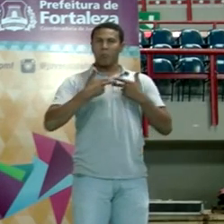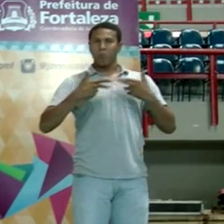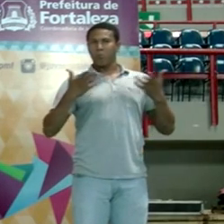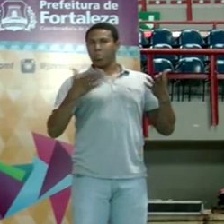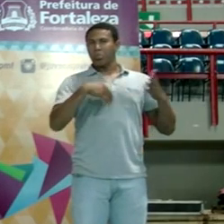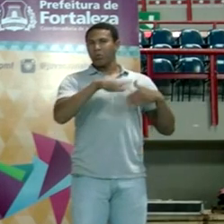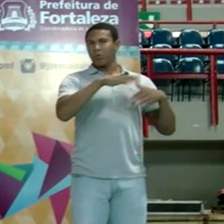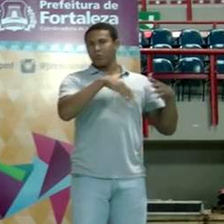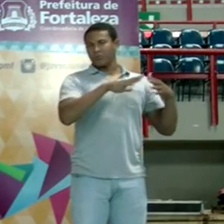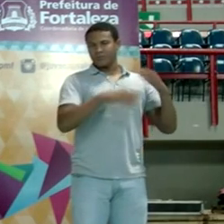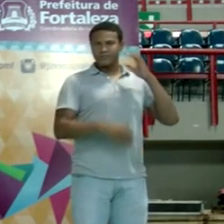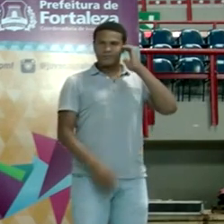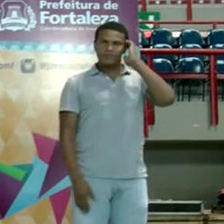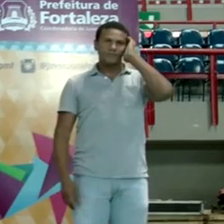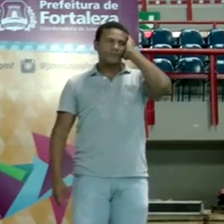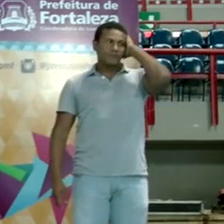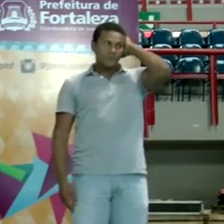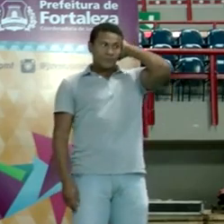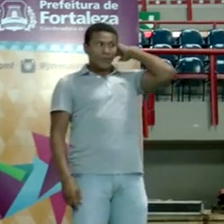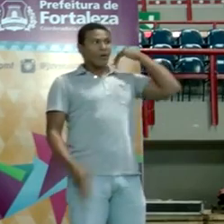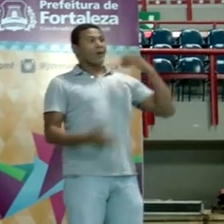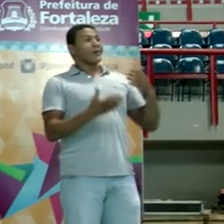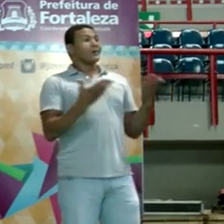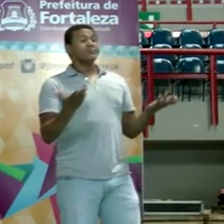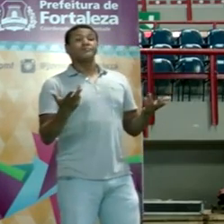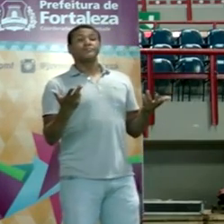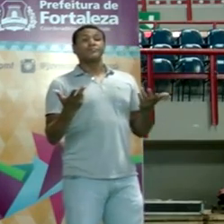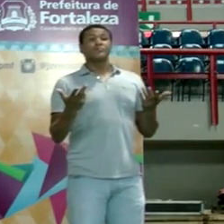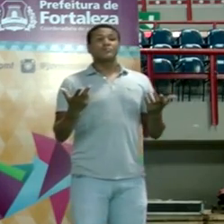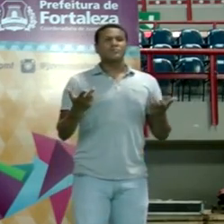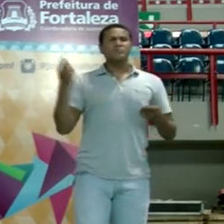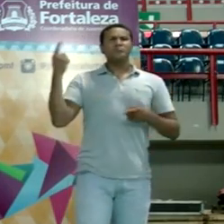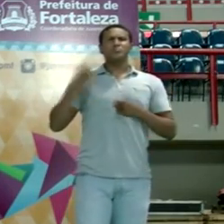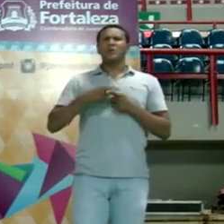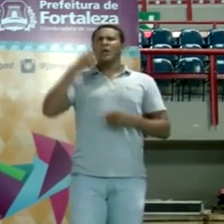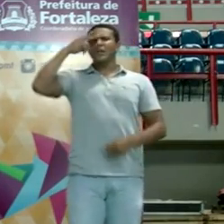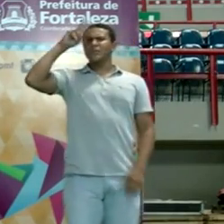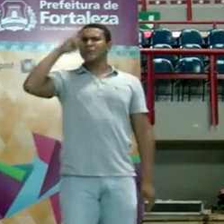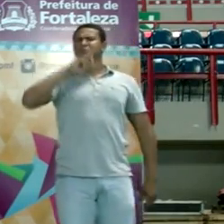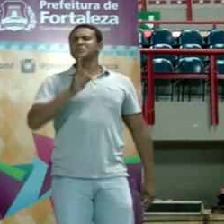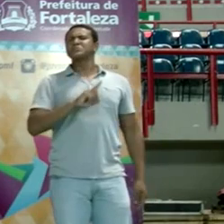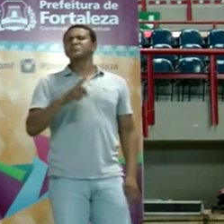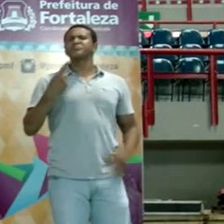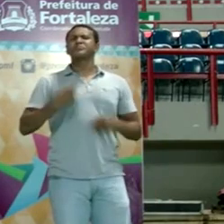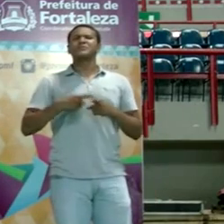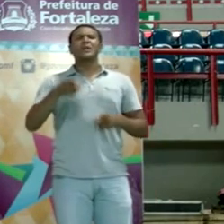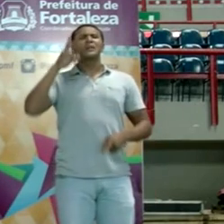coisas aí, né? Que mudou bastante. Mas bem, então, por que a gente não lembra desse povo, hein?